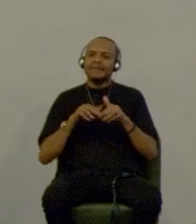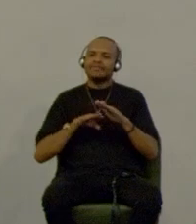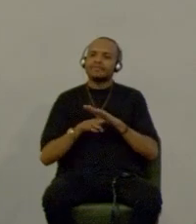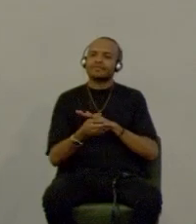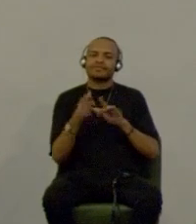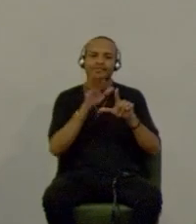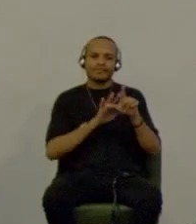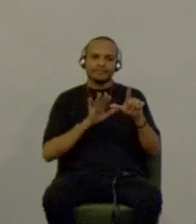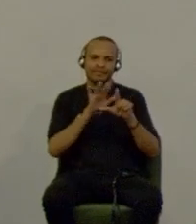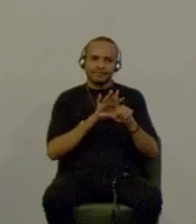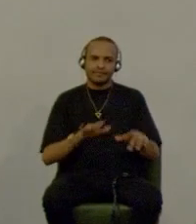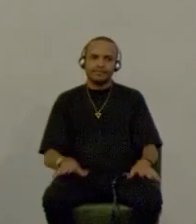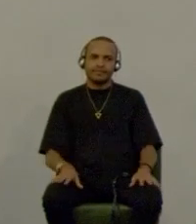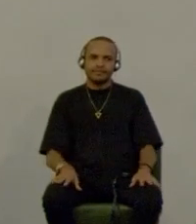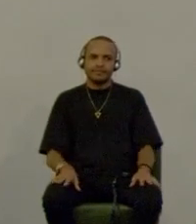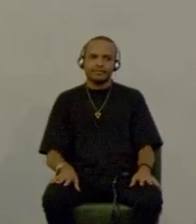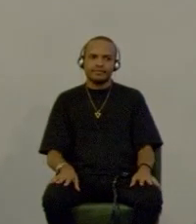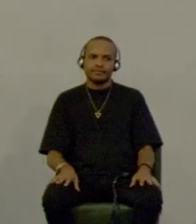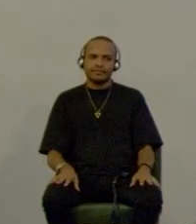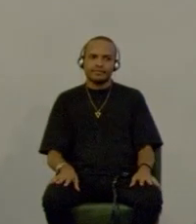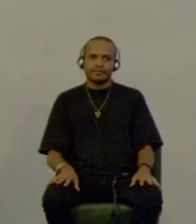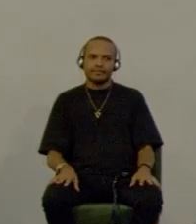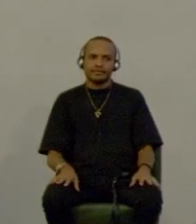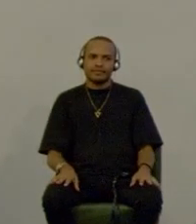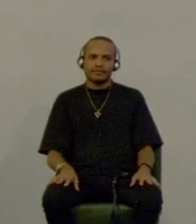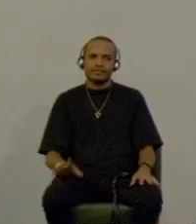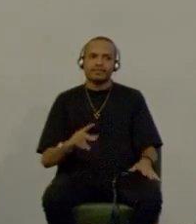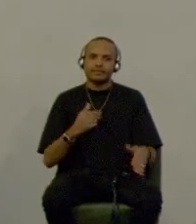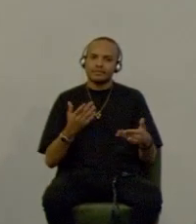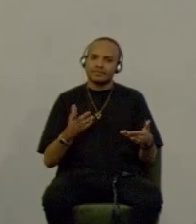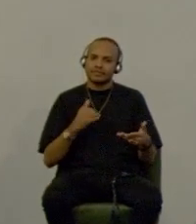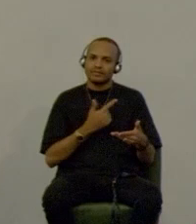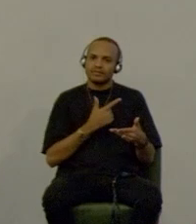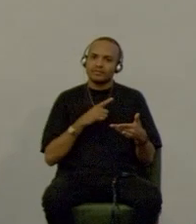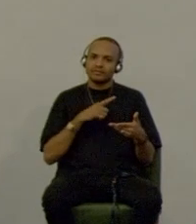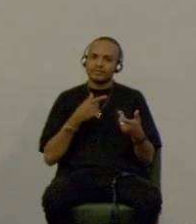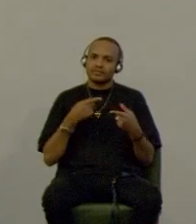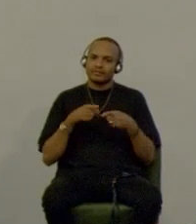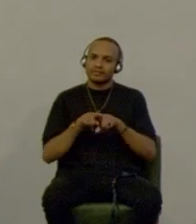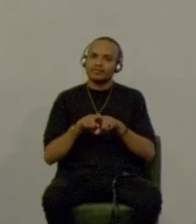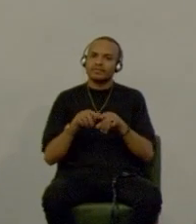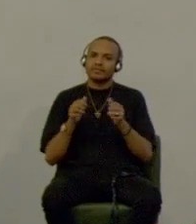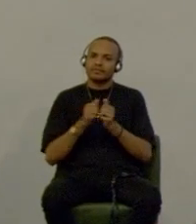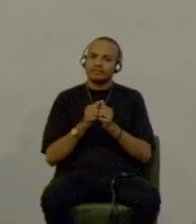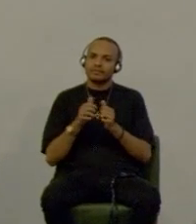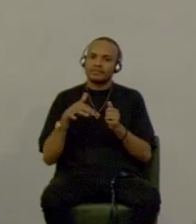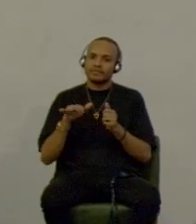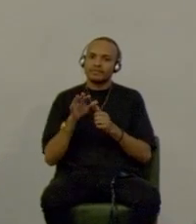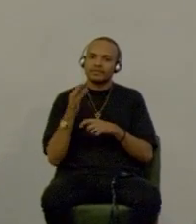mergulho nas imagens. E então a gente recebeu aqui, com parceria junto do